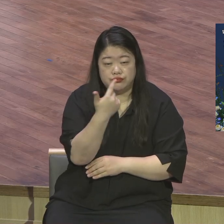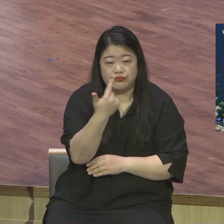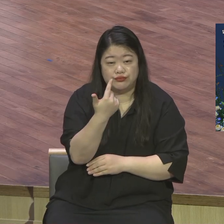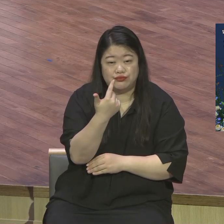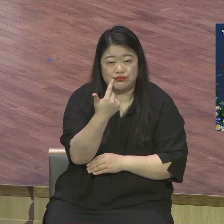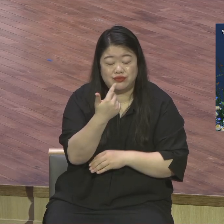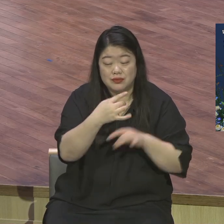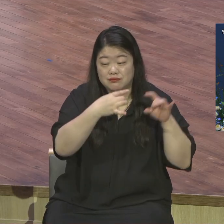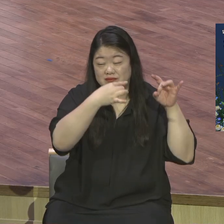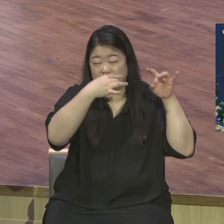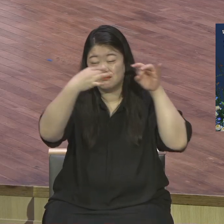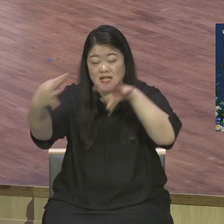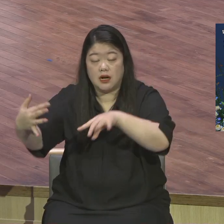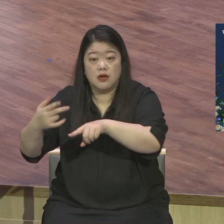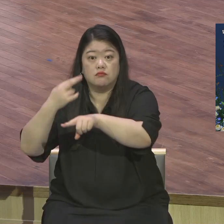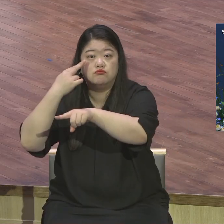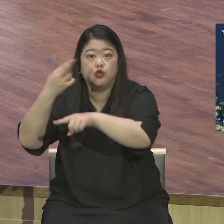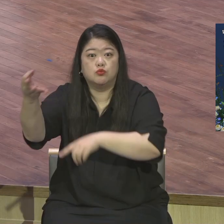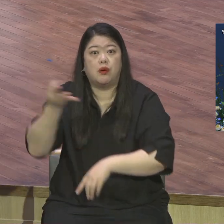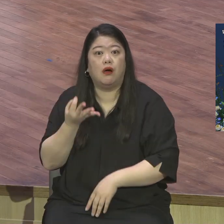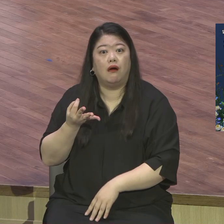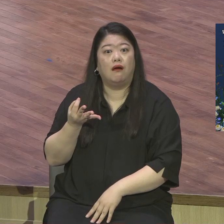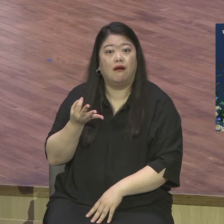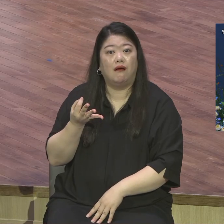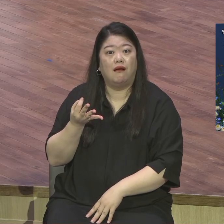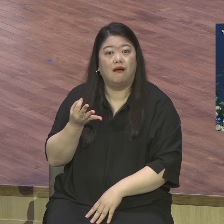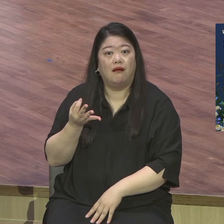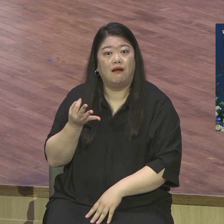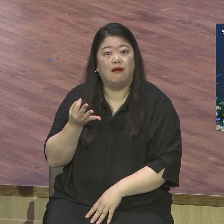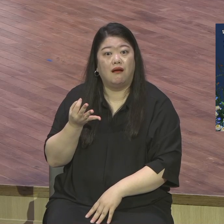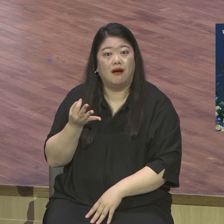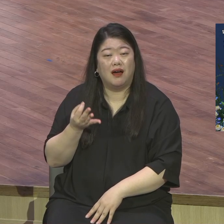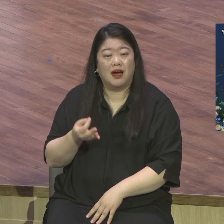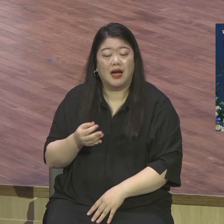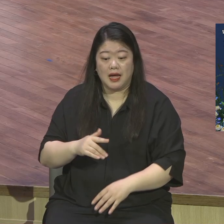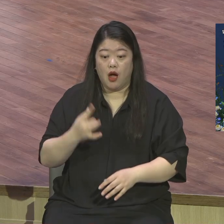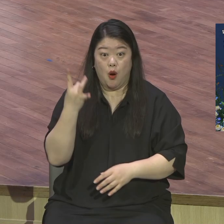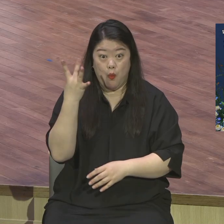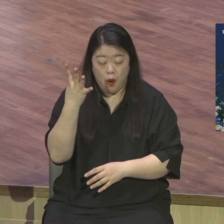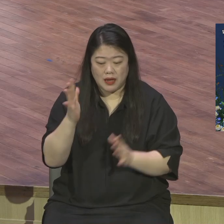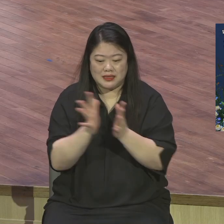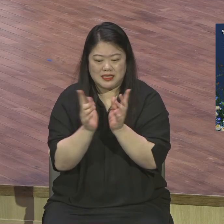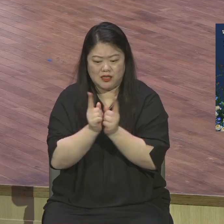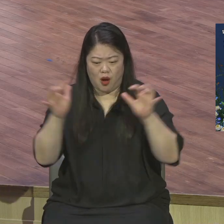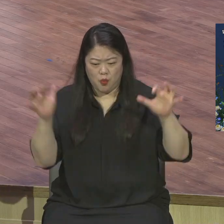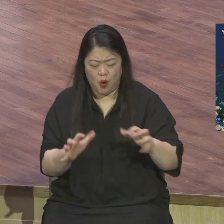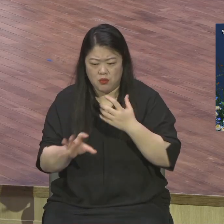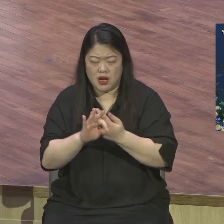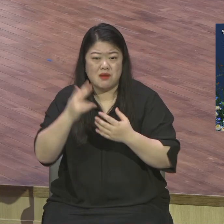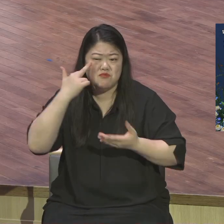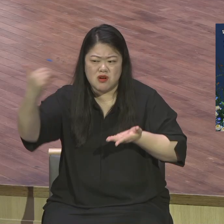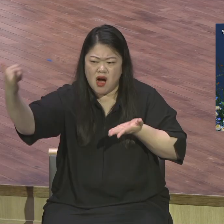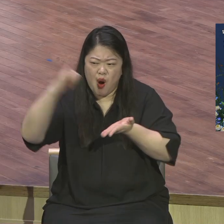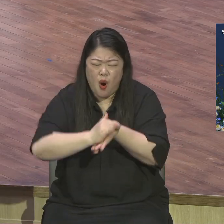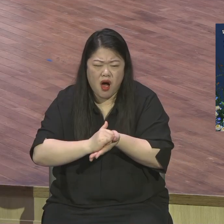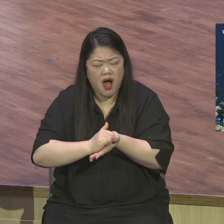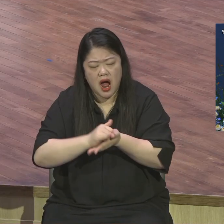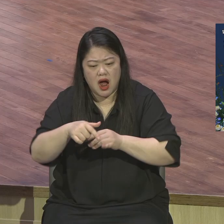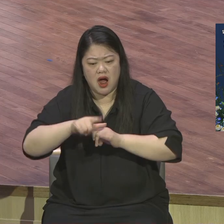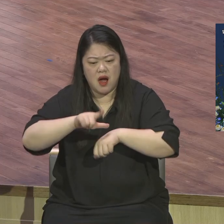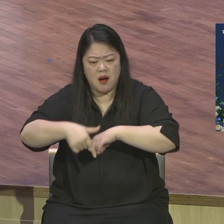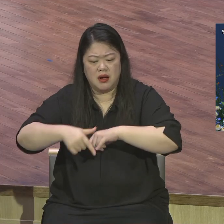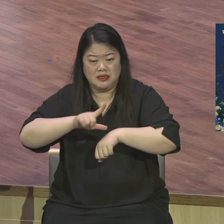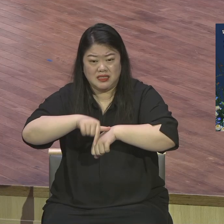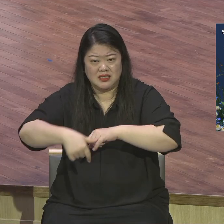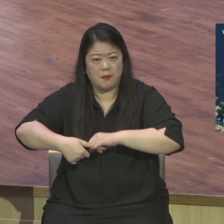세계가 다 보니 앉아서 이것만 봐야 되니까 지금 더 확산되고 있어 신기하지 지금 우리나라가 인터넷이 발달한 게 너무